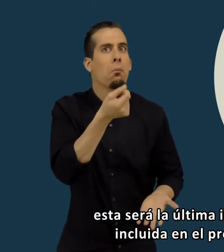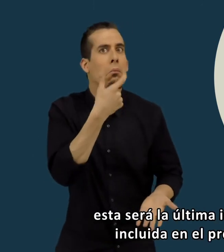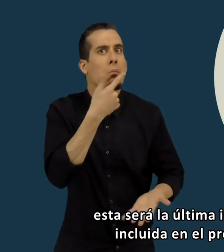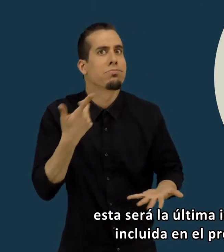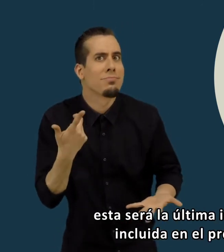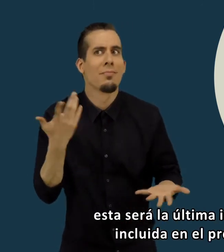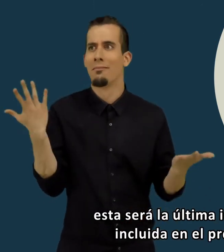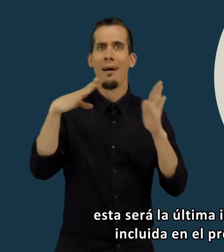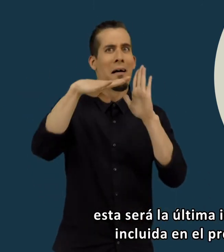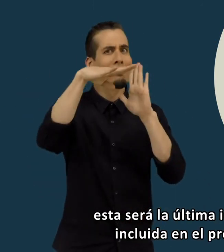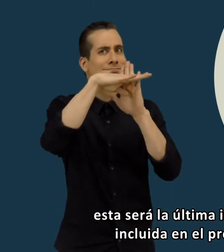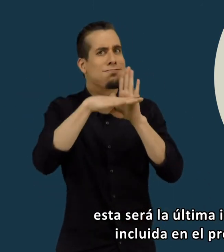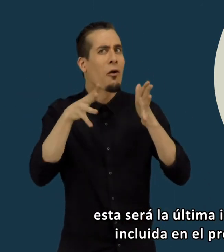información incluida en el prospecto.